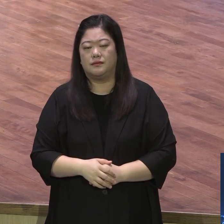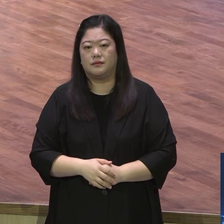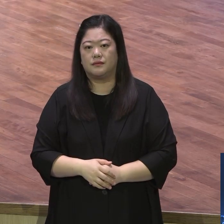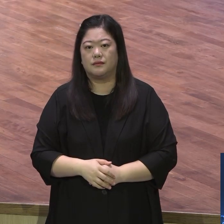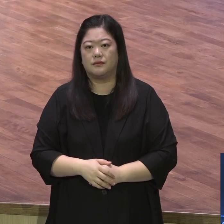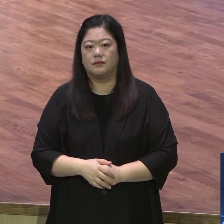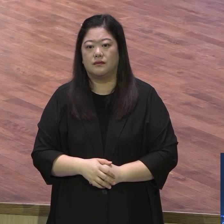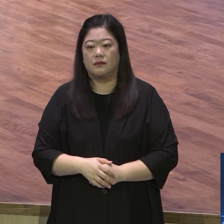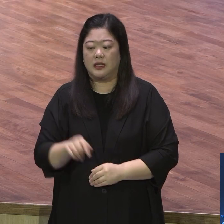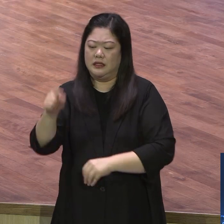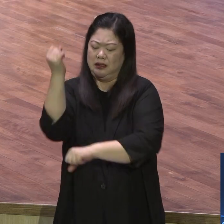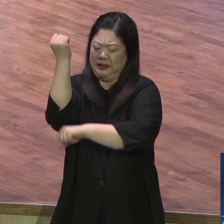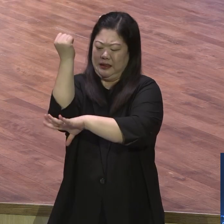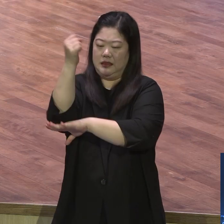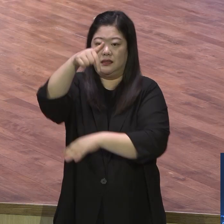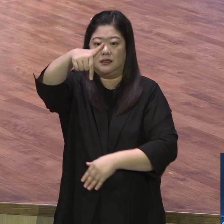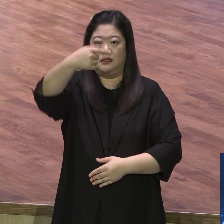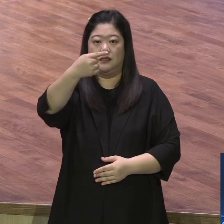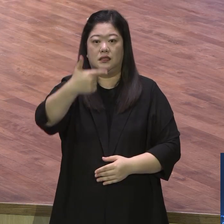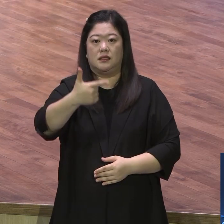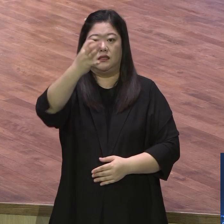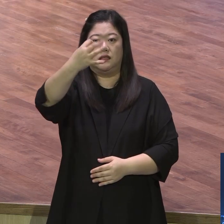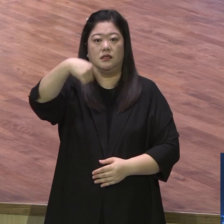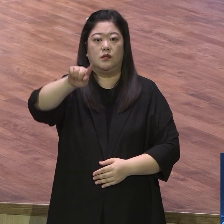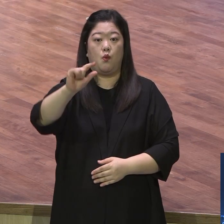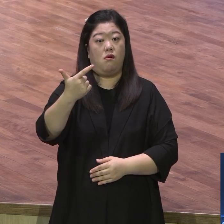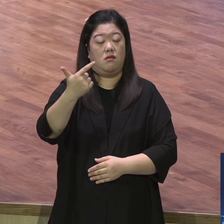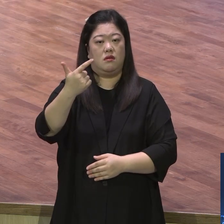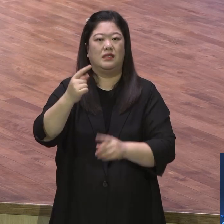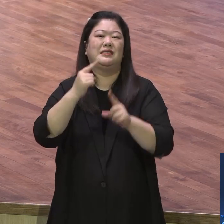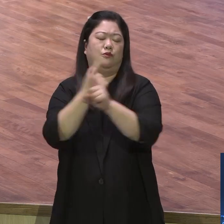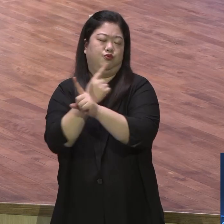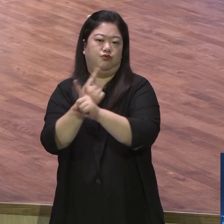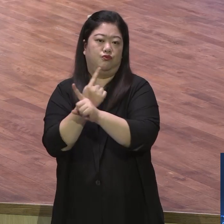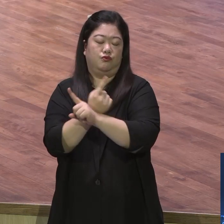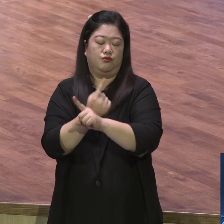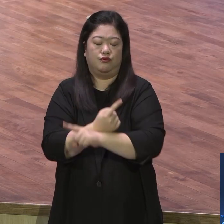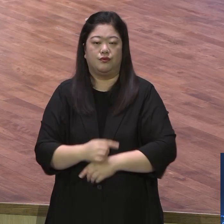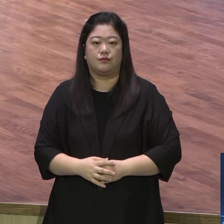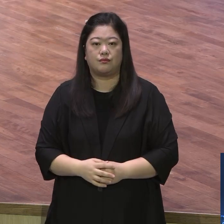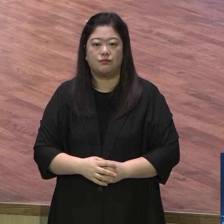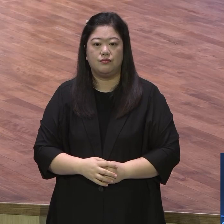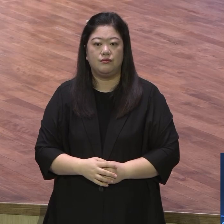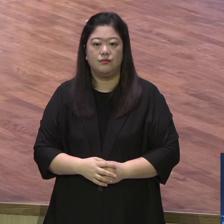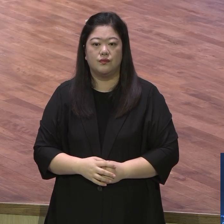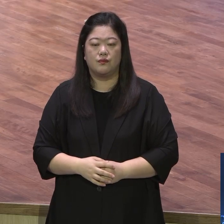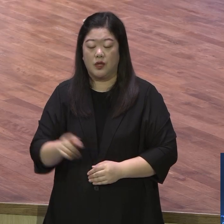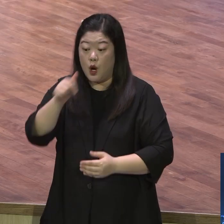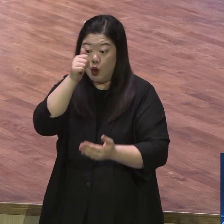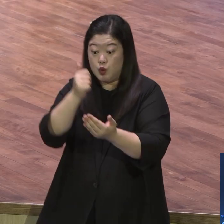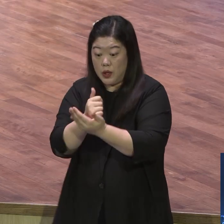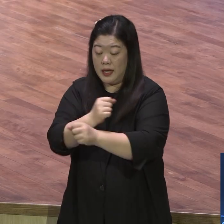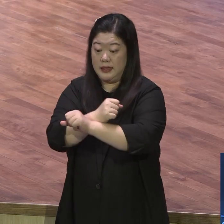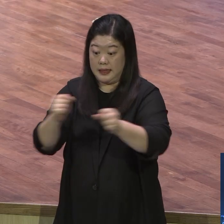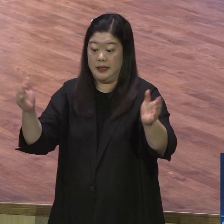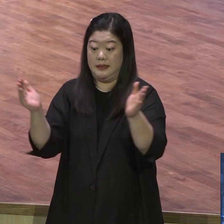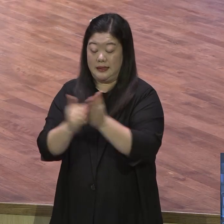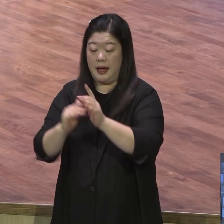근원적 치유 이게 근원적 치유라고 하는데 그런데 이런 치유 과정을 보면서 고개를 껐뚱하는 사람이 있었어요 3절입니다